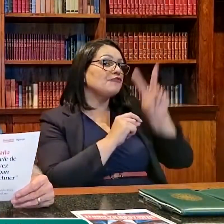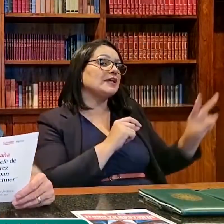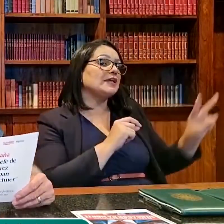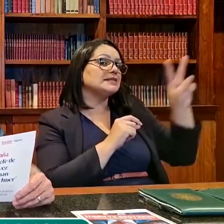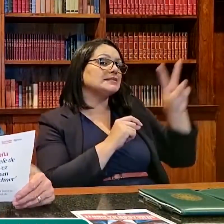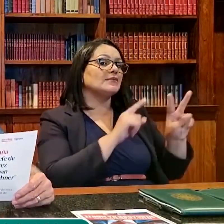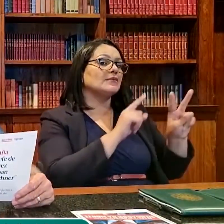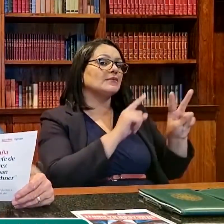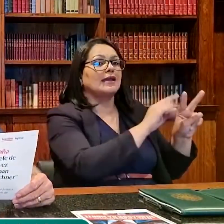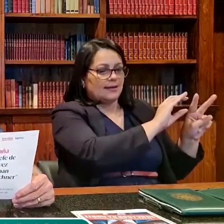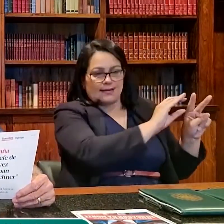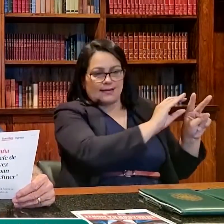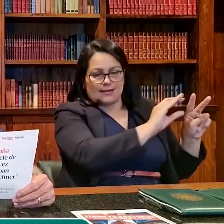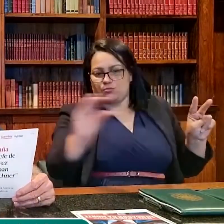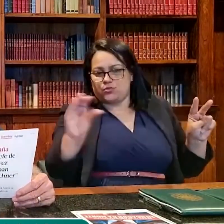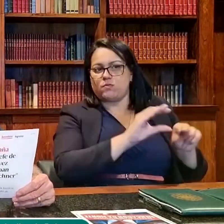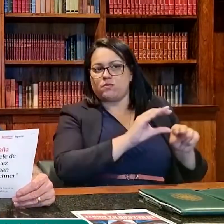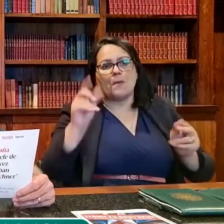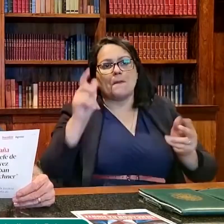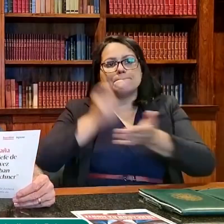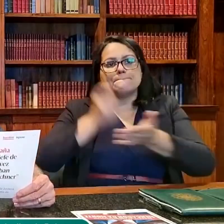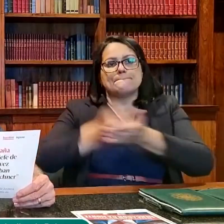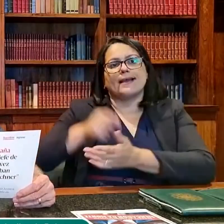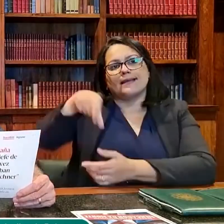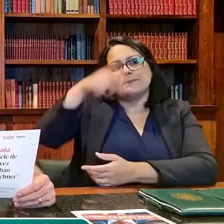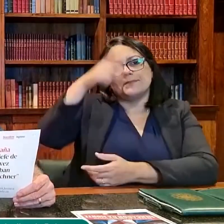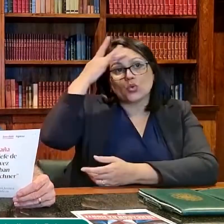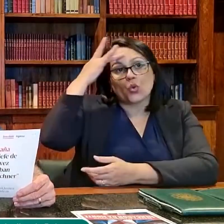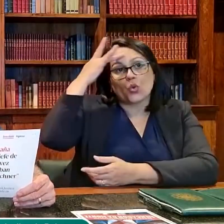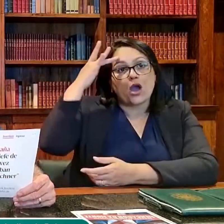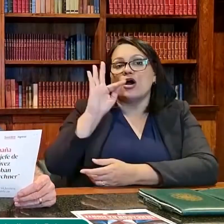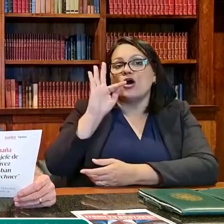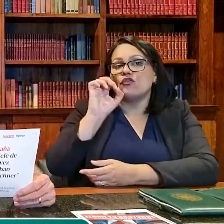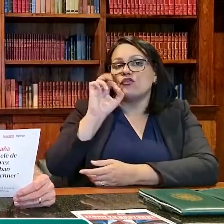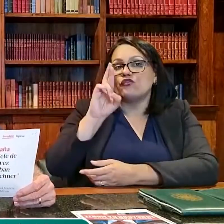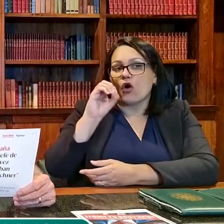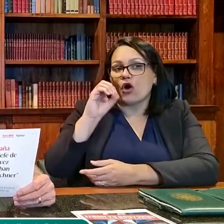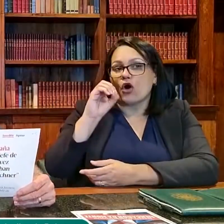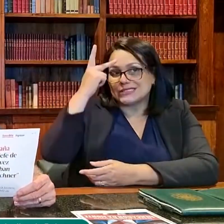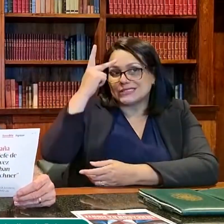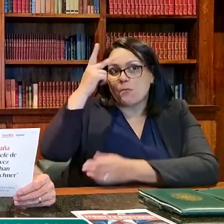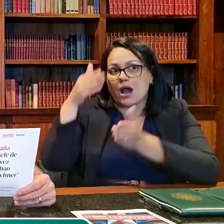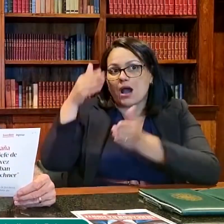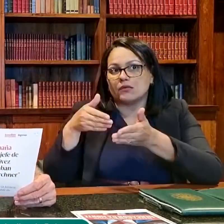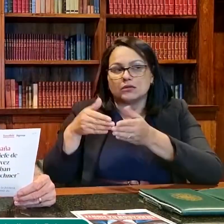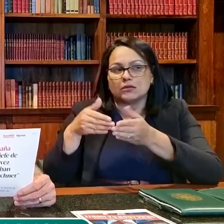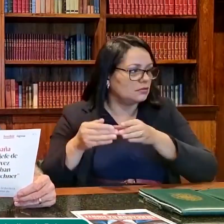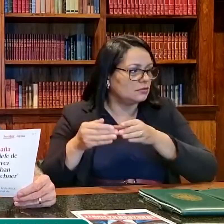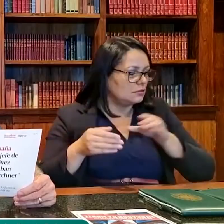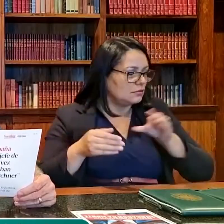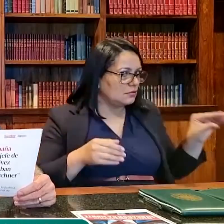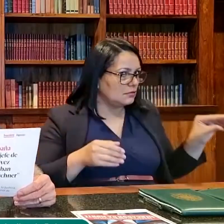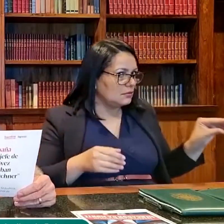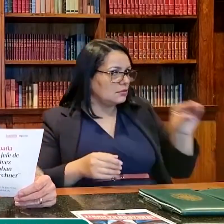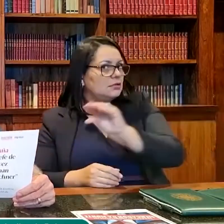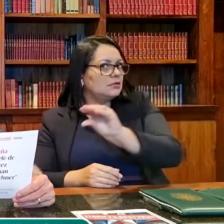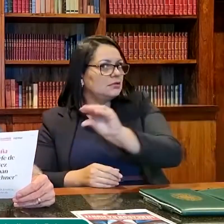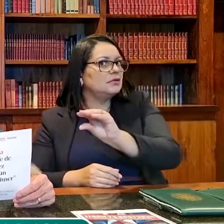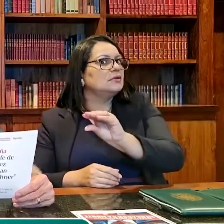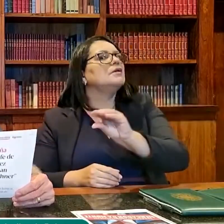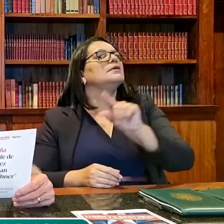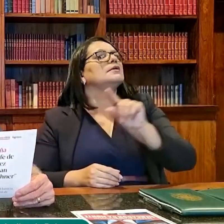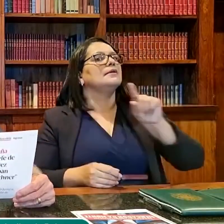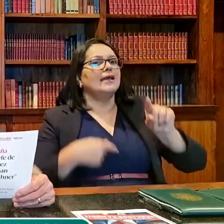A plataforma de Mark Zuckerberg informou que as políticas não permitem a publicação de notícias falsas